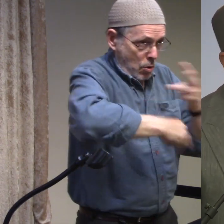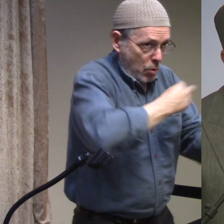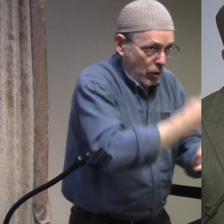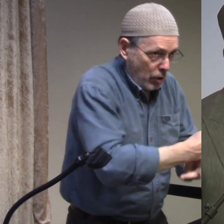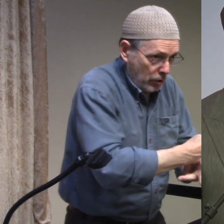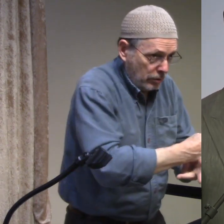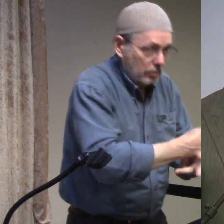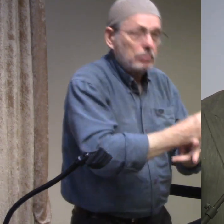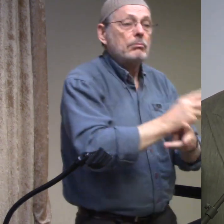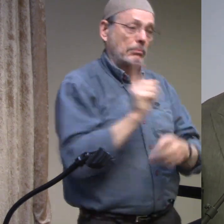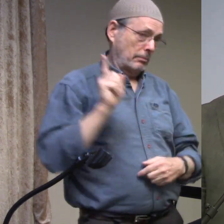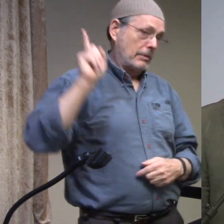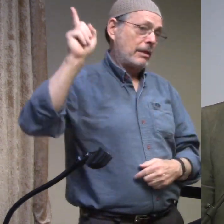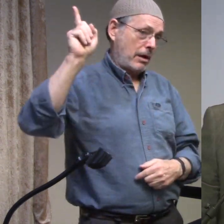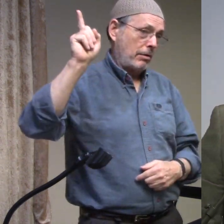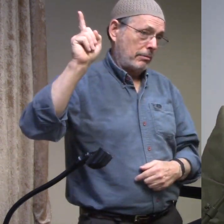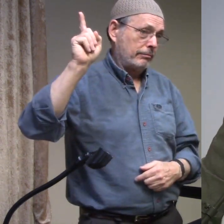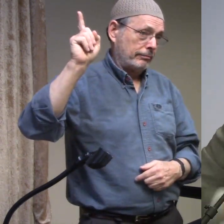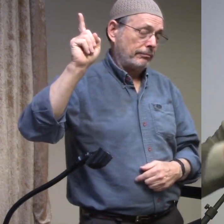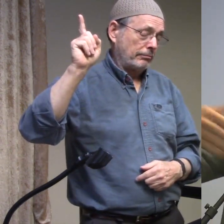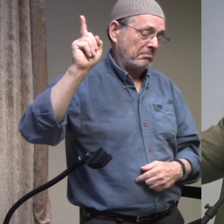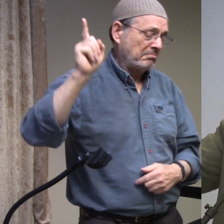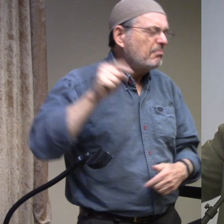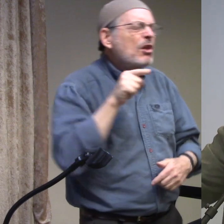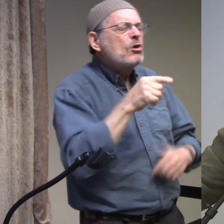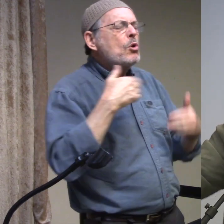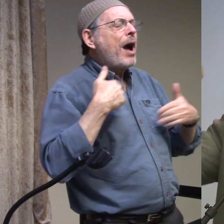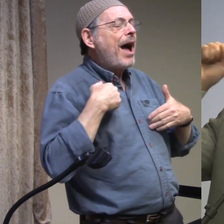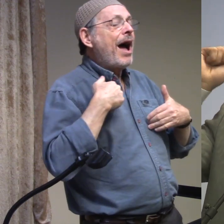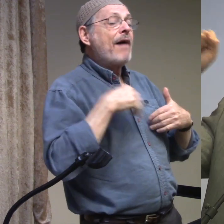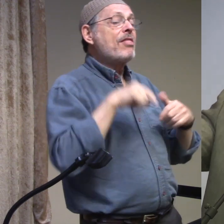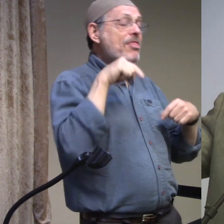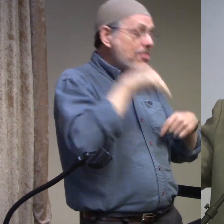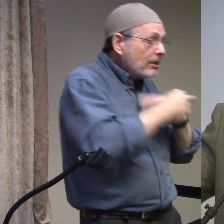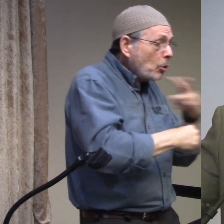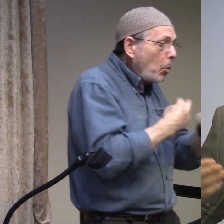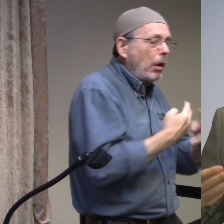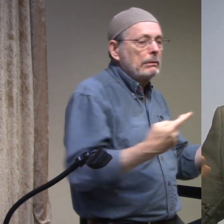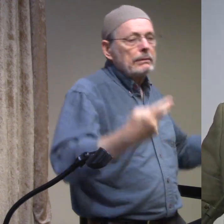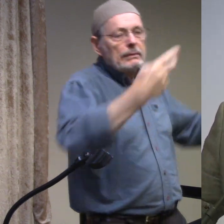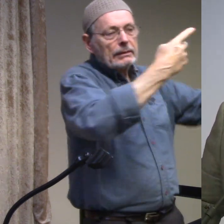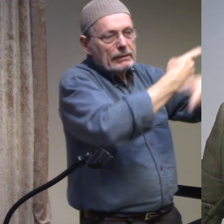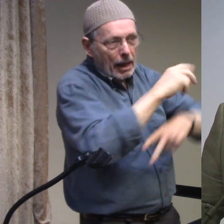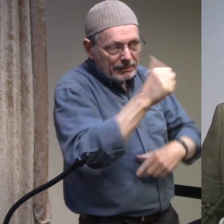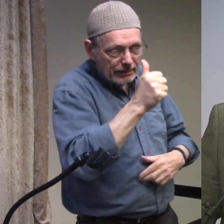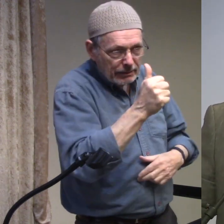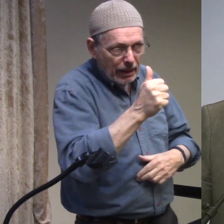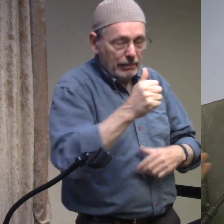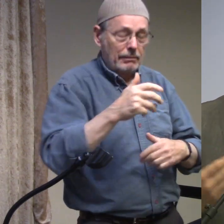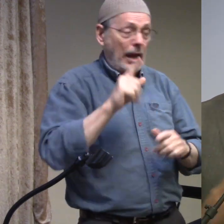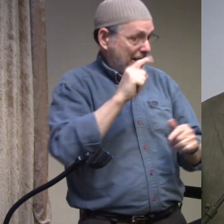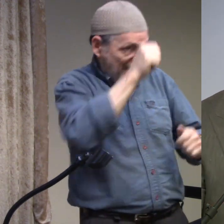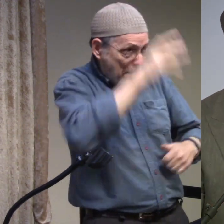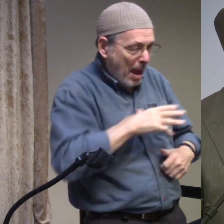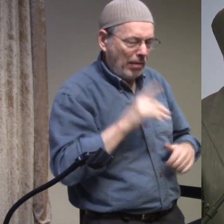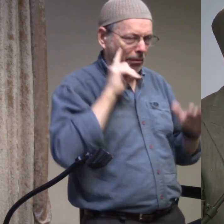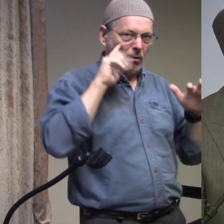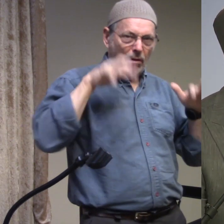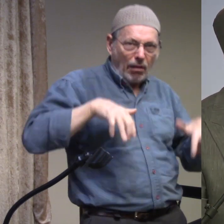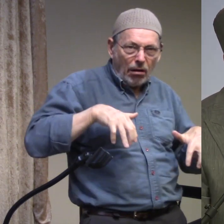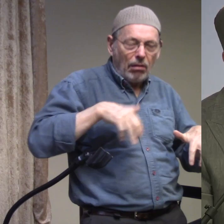بِي وَأَنْتَ الْمَلِكِ. He says, you have this world times 10. And the man is shocked. He